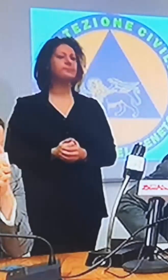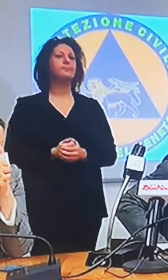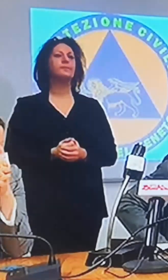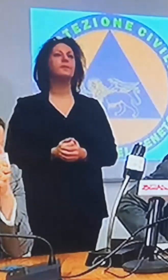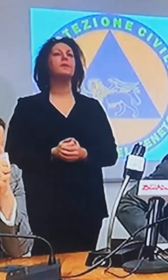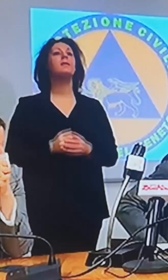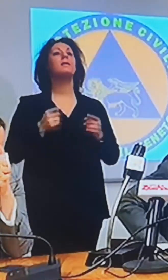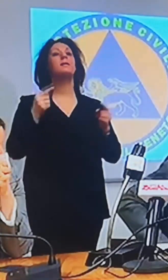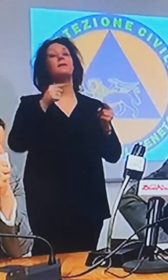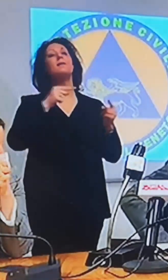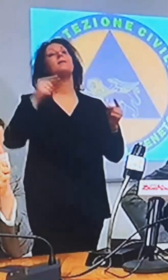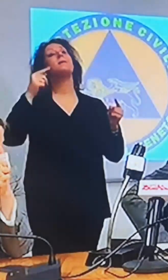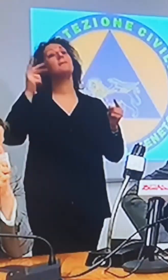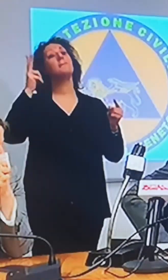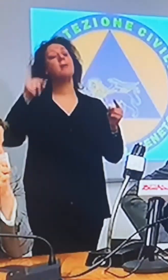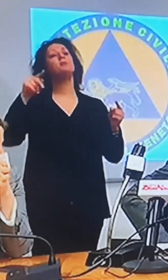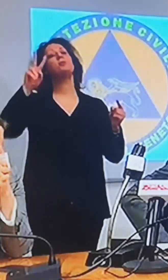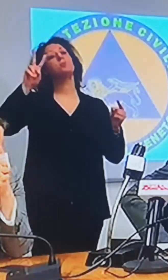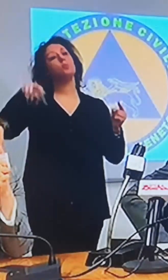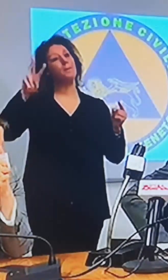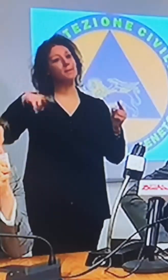come 2.000 sta a X.